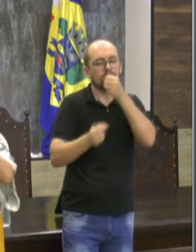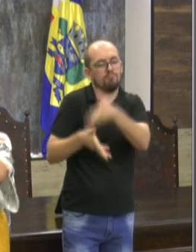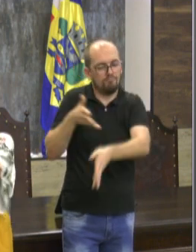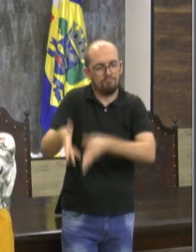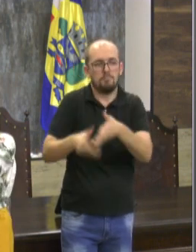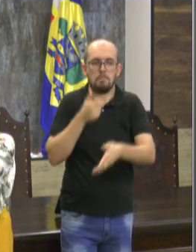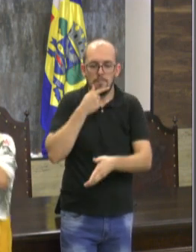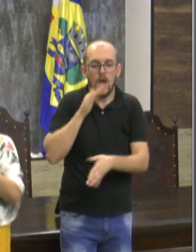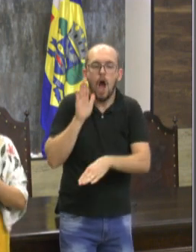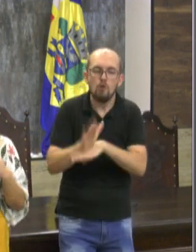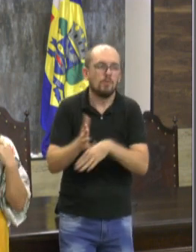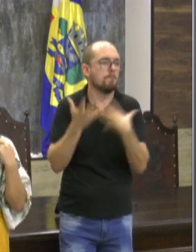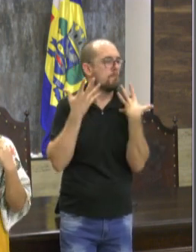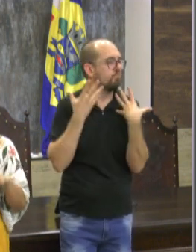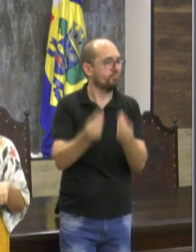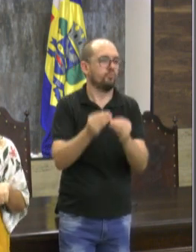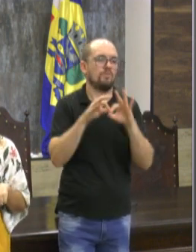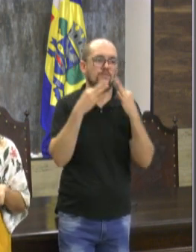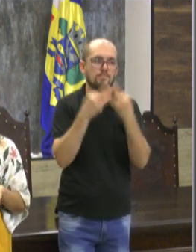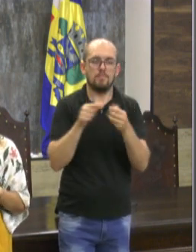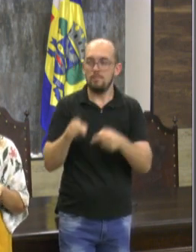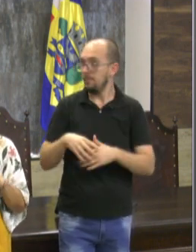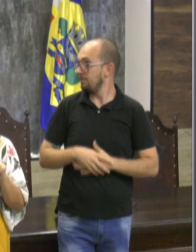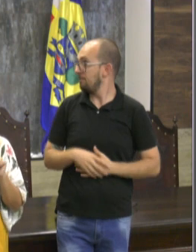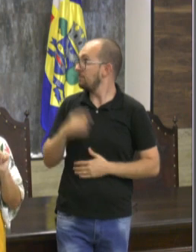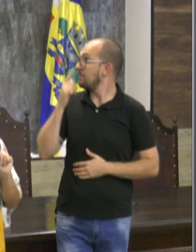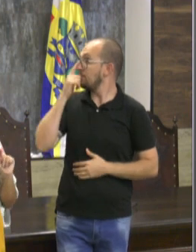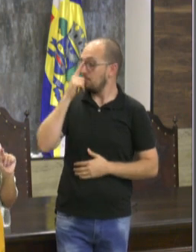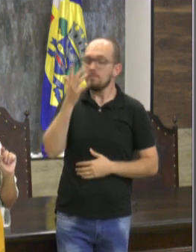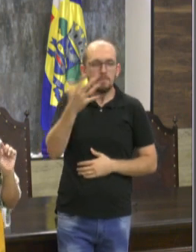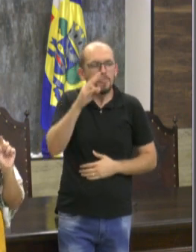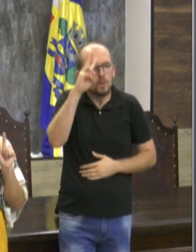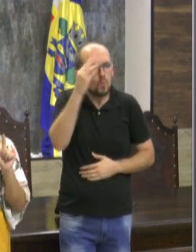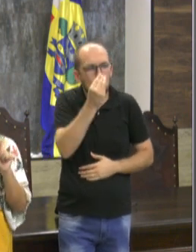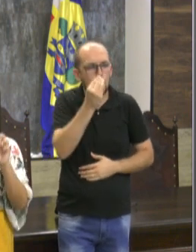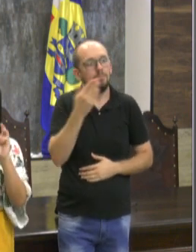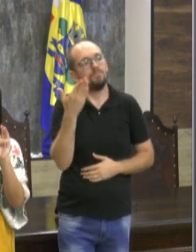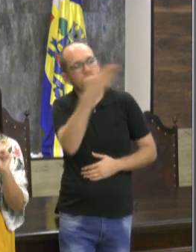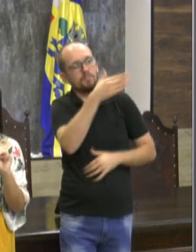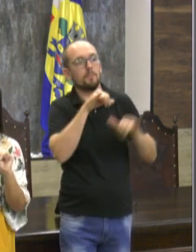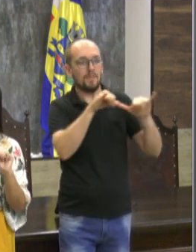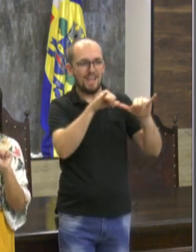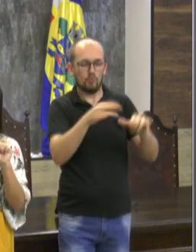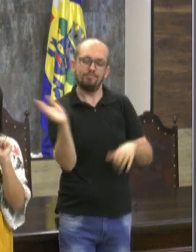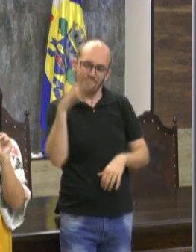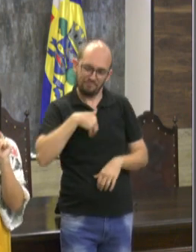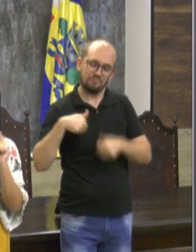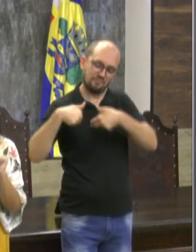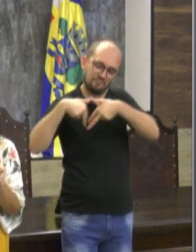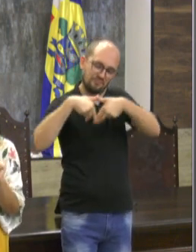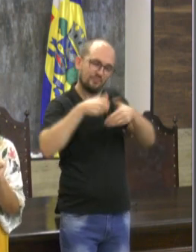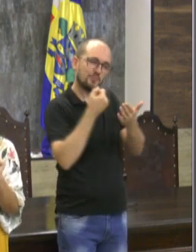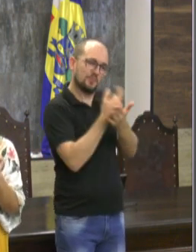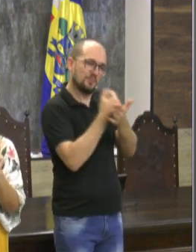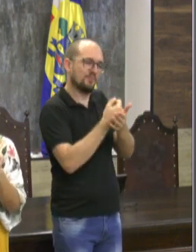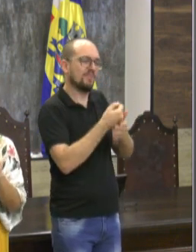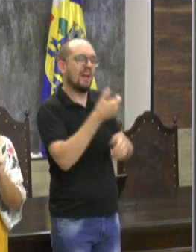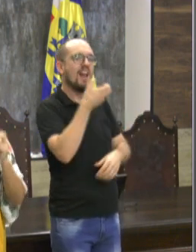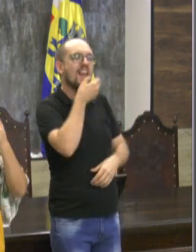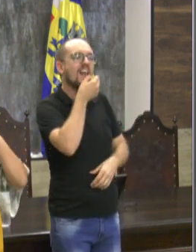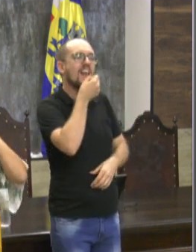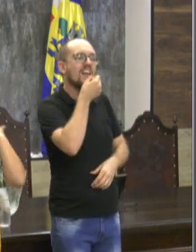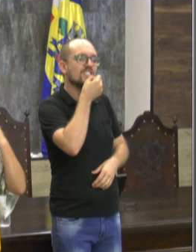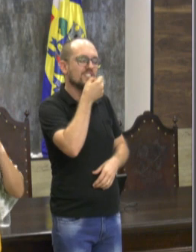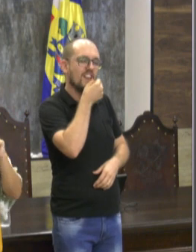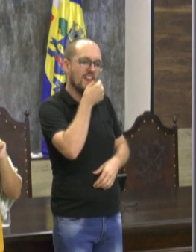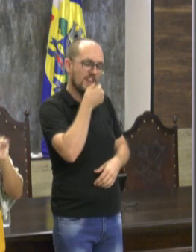envolvida. Então, na segunda, a gente vai ao supermercado. O que a gente faz lá? A gente compra laranjas e gelatina. Quando a